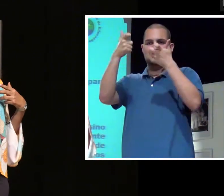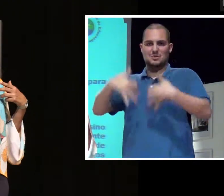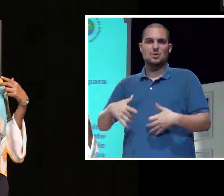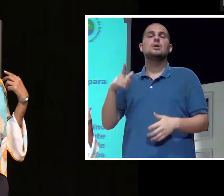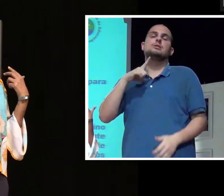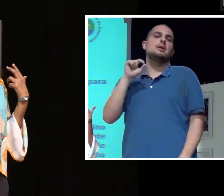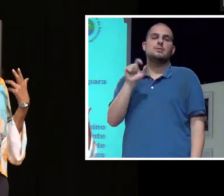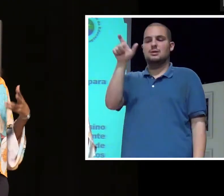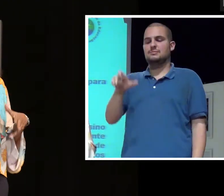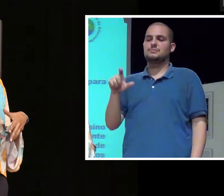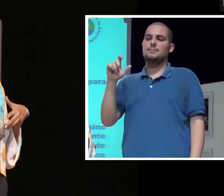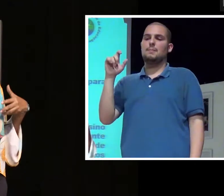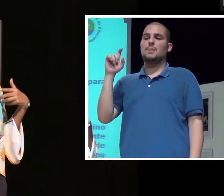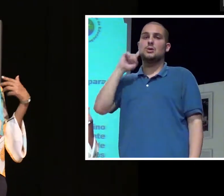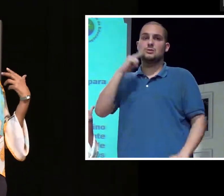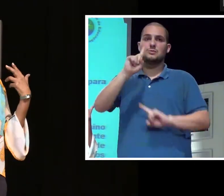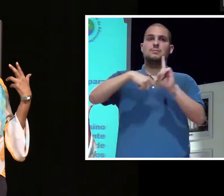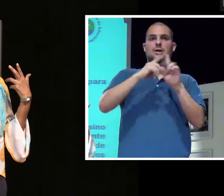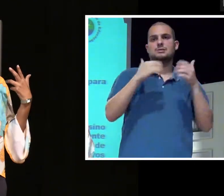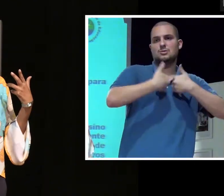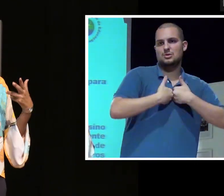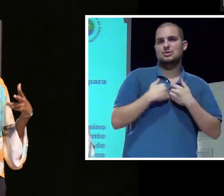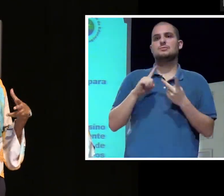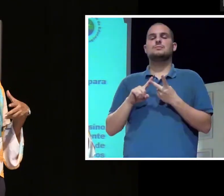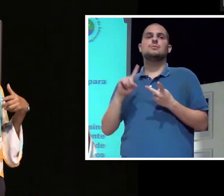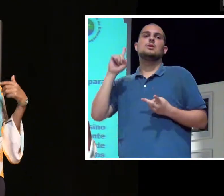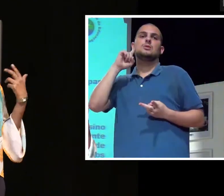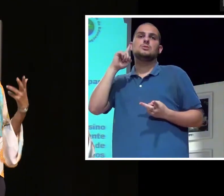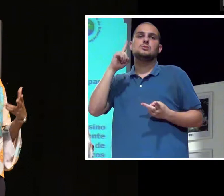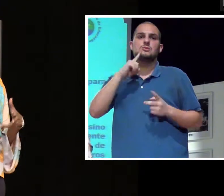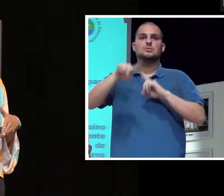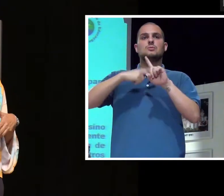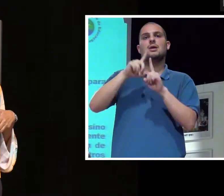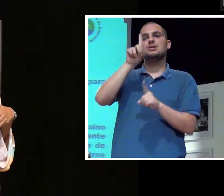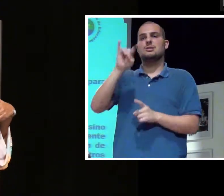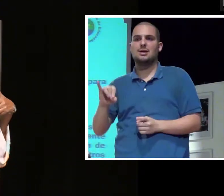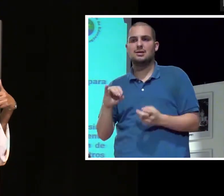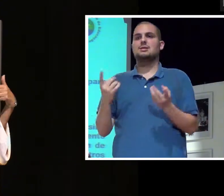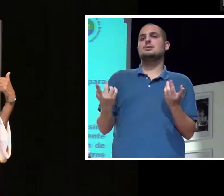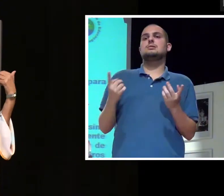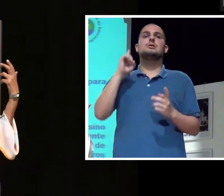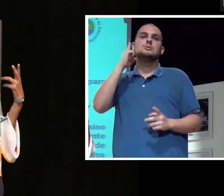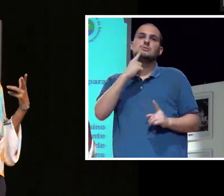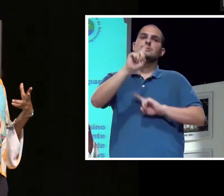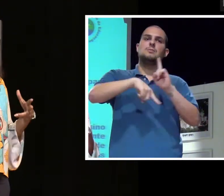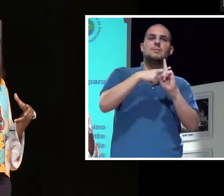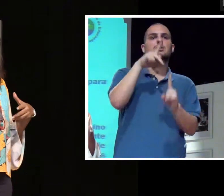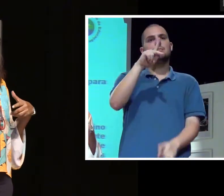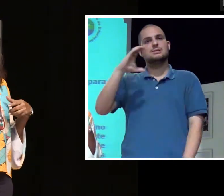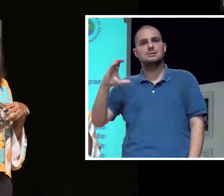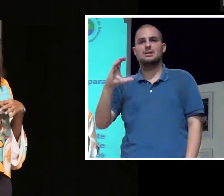que têm surdez com autismo, surdez com deficiência intelectual ou déficit intelectual, surdez com